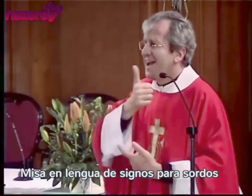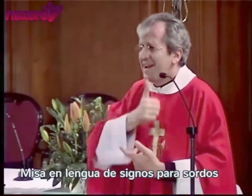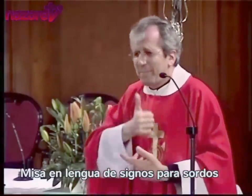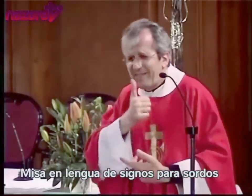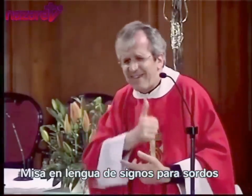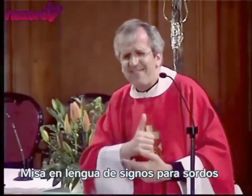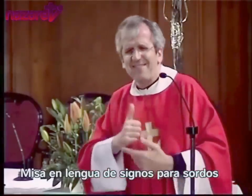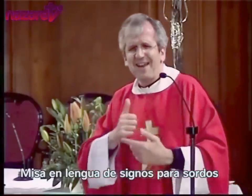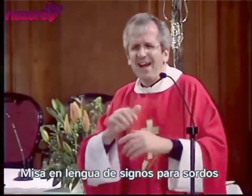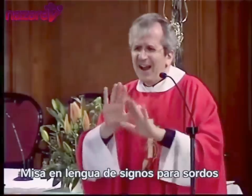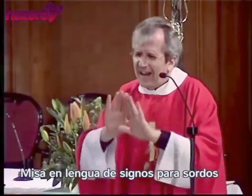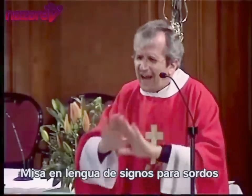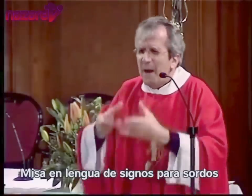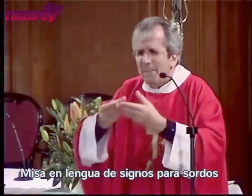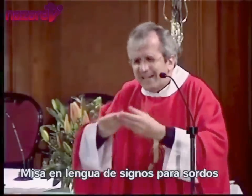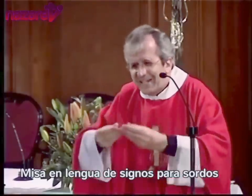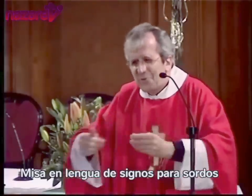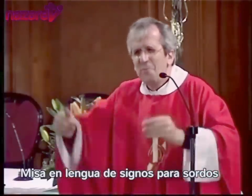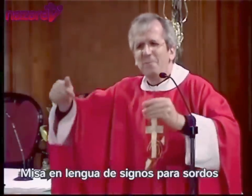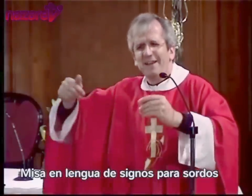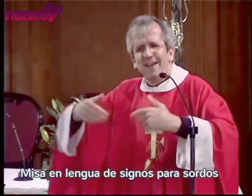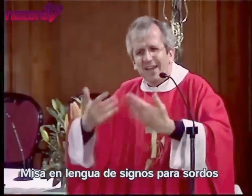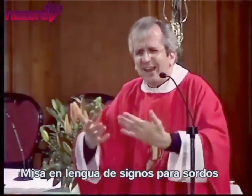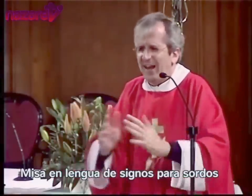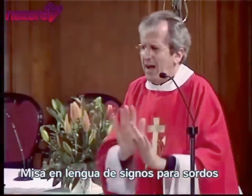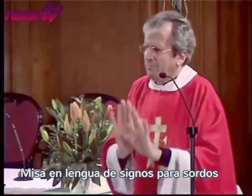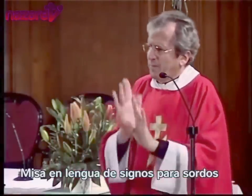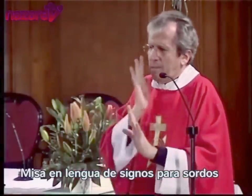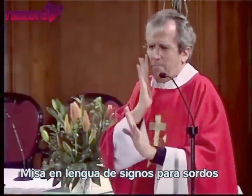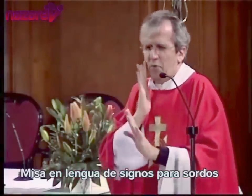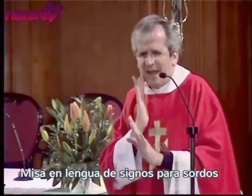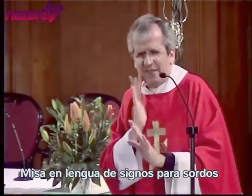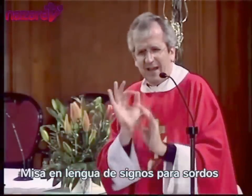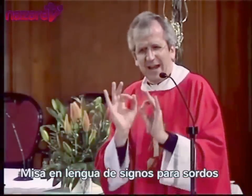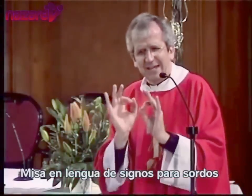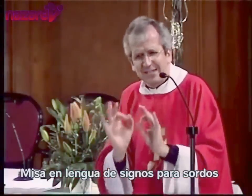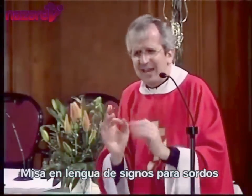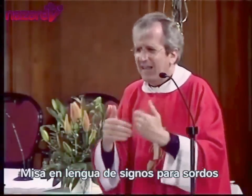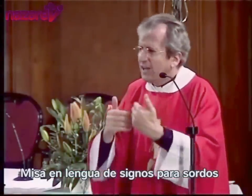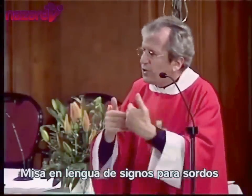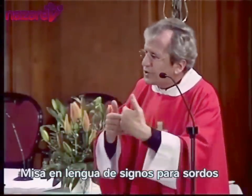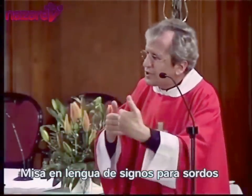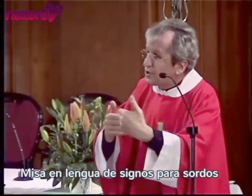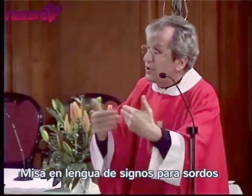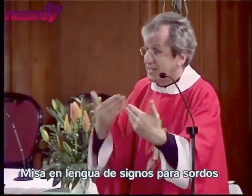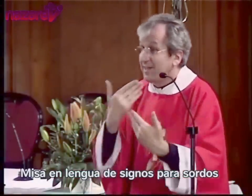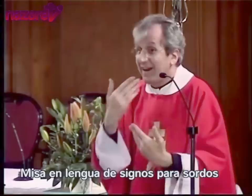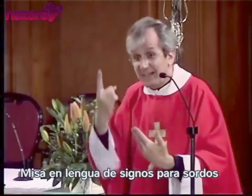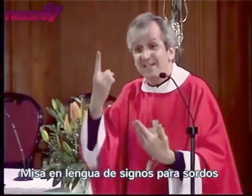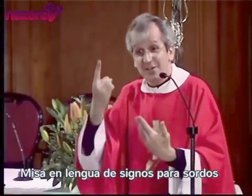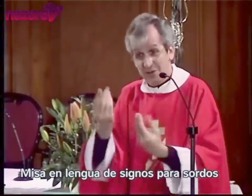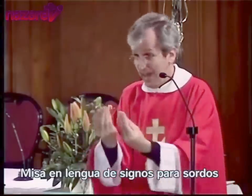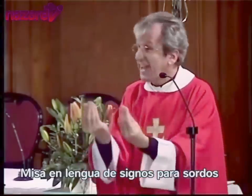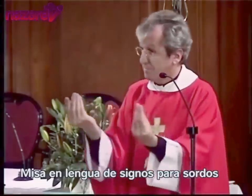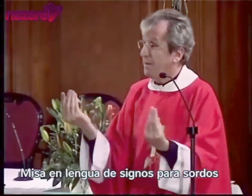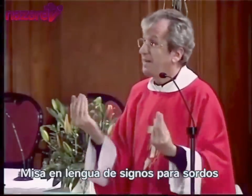alegría, la paciencia, la mansedumbre, la pureza, la castidad, todos esos dones que